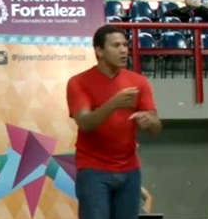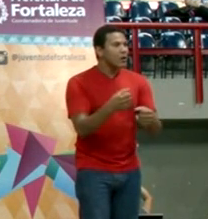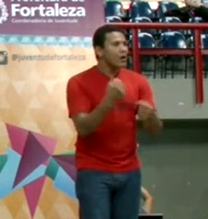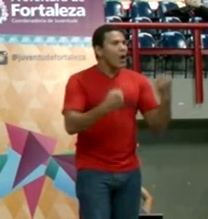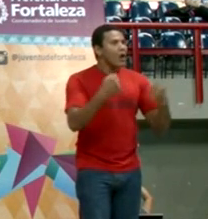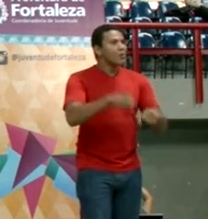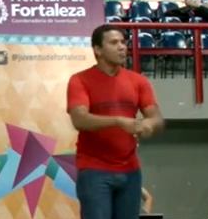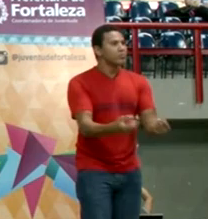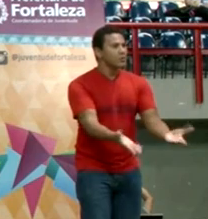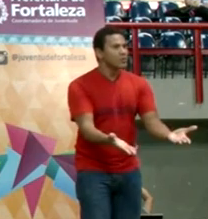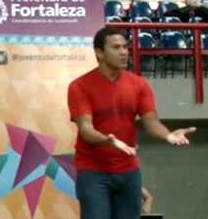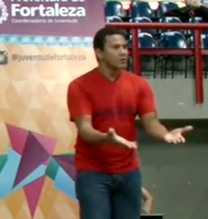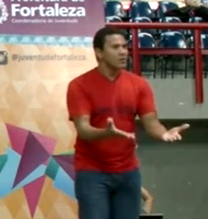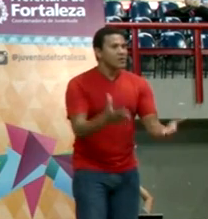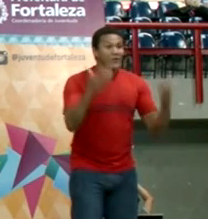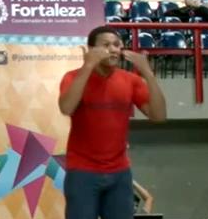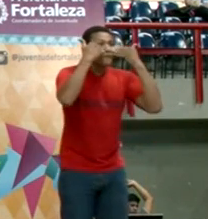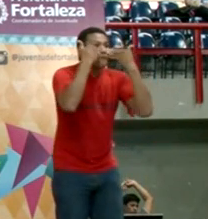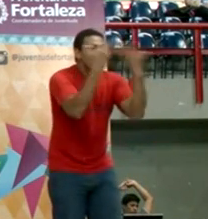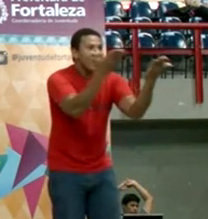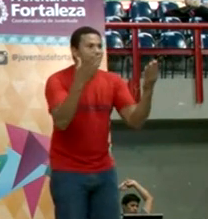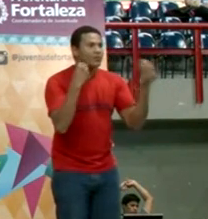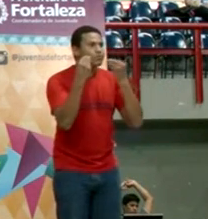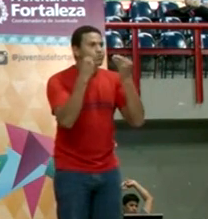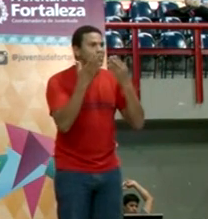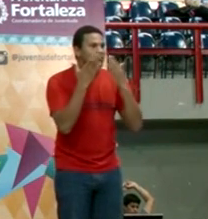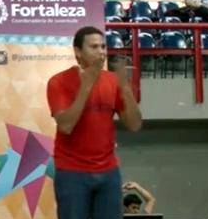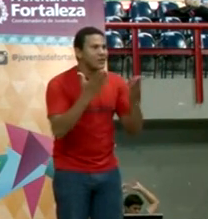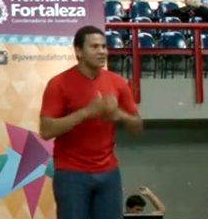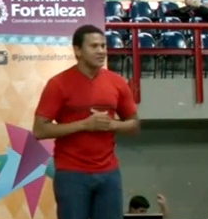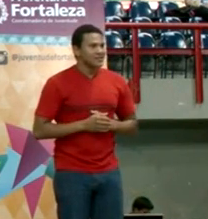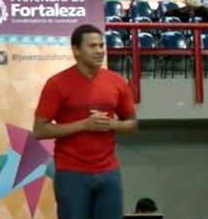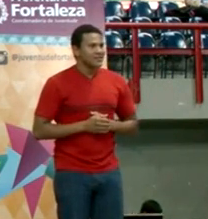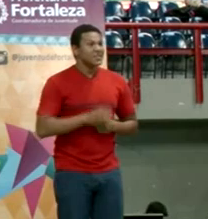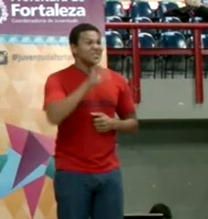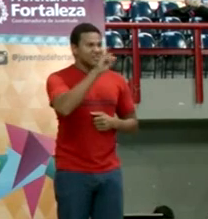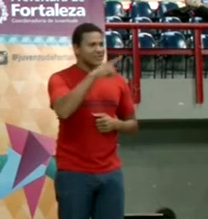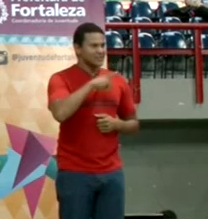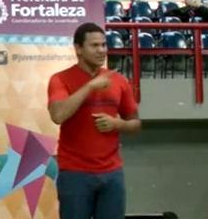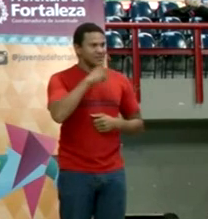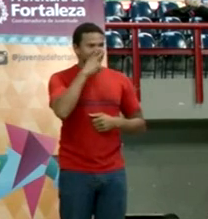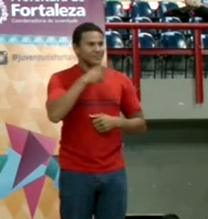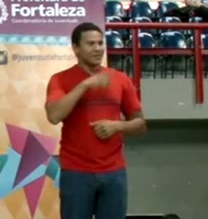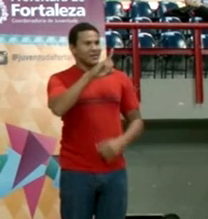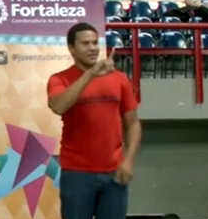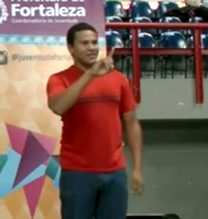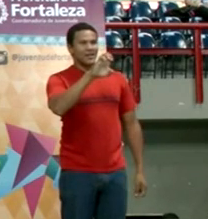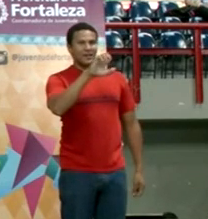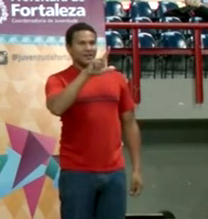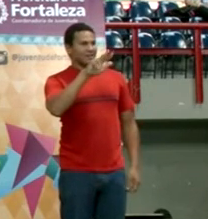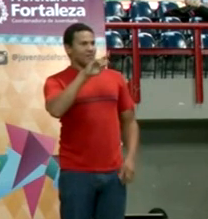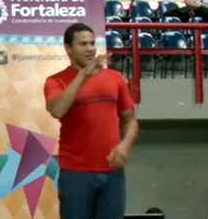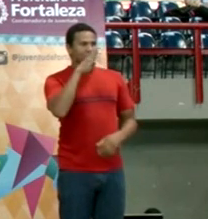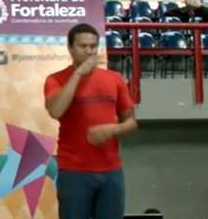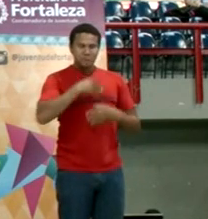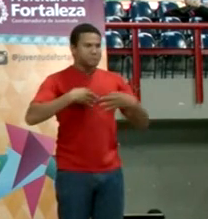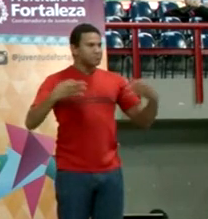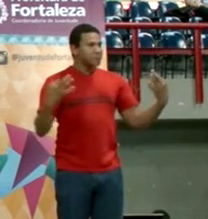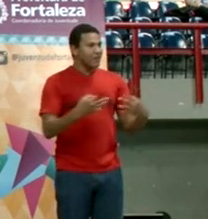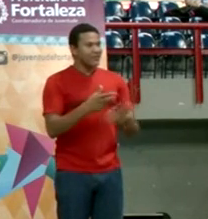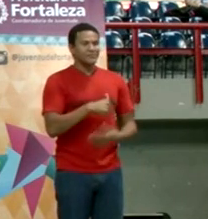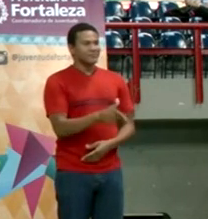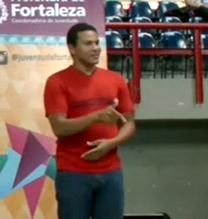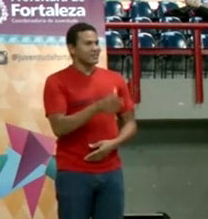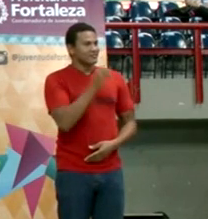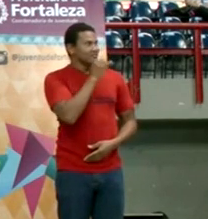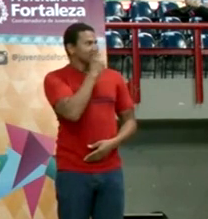em frente à padaria. Se tivesse um sistema de homicídio, delivery, não era tão perfeito.